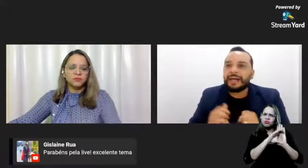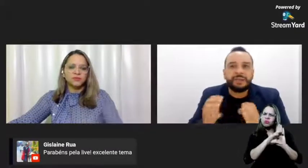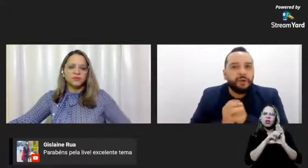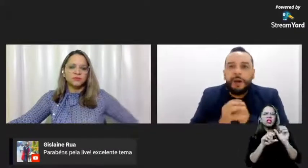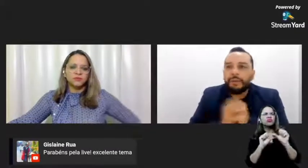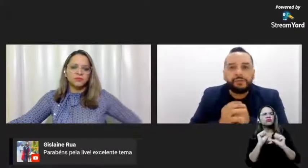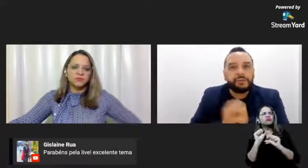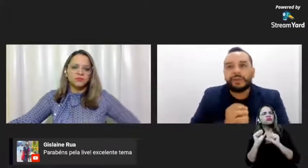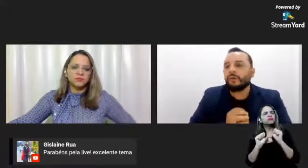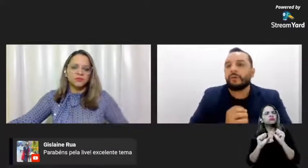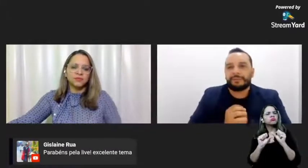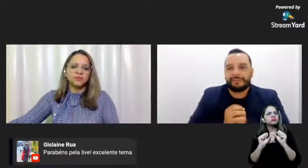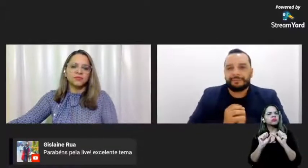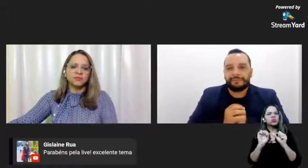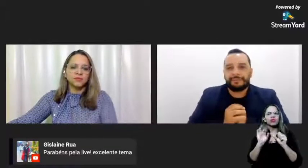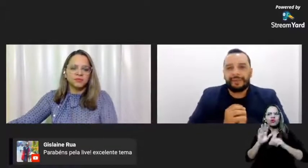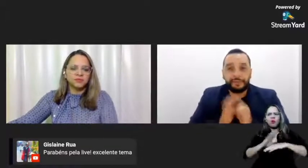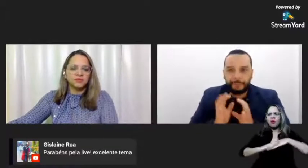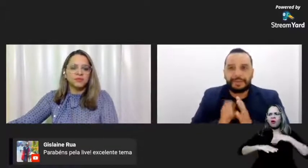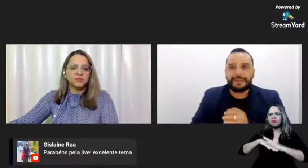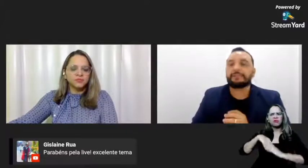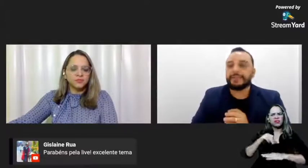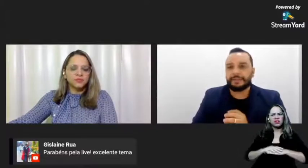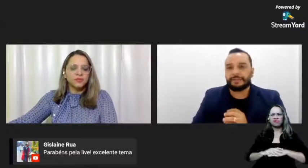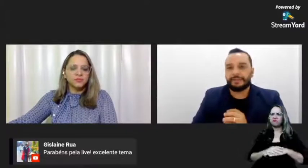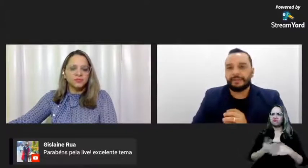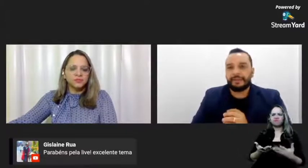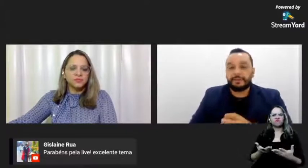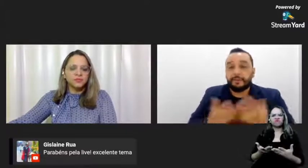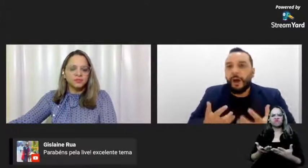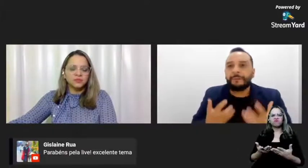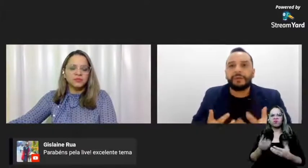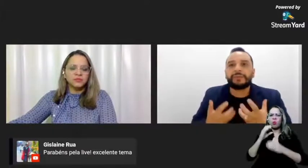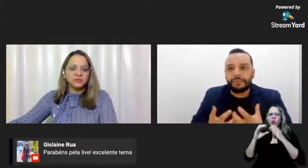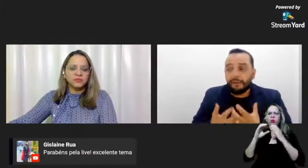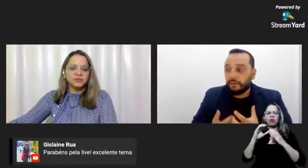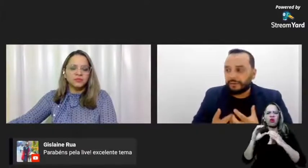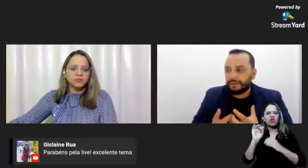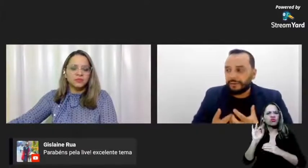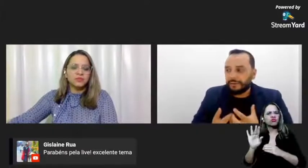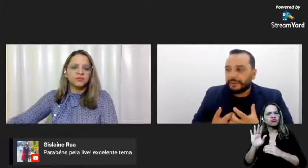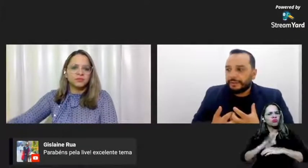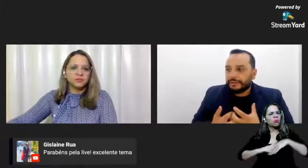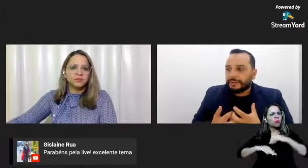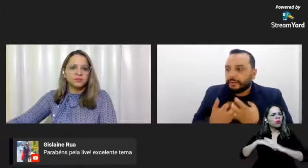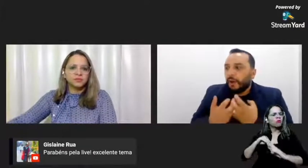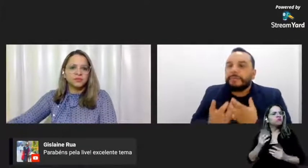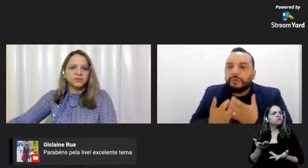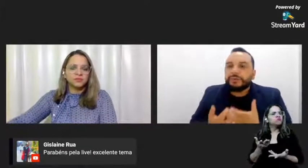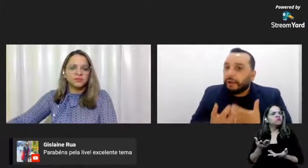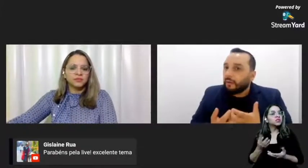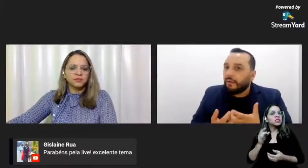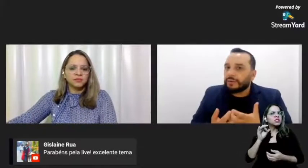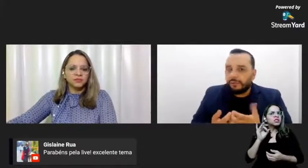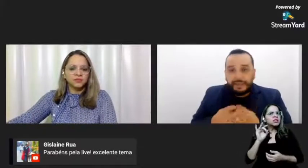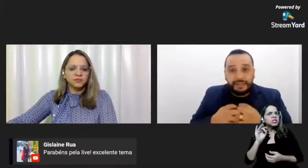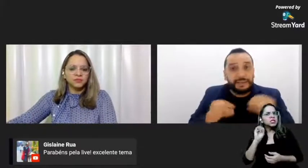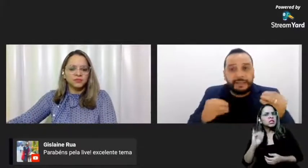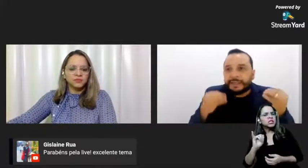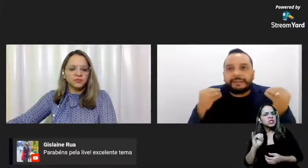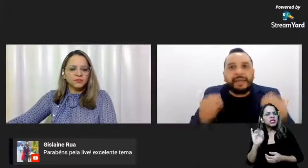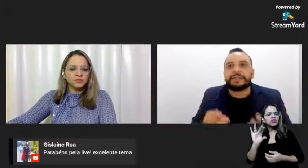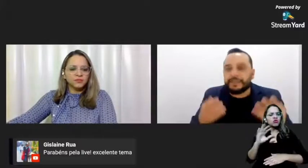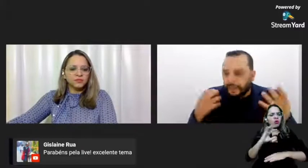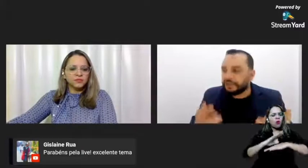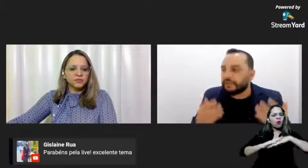assim, só a mão não dá conta. A gente já pensava nisso. Só a mão não dá conta. Se só a mão não dá conta, quais